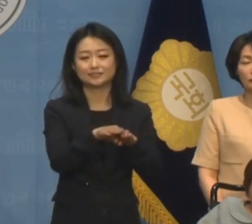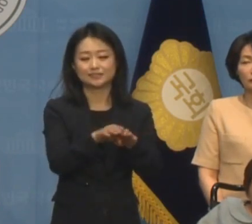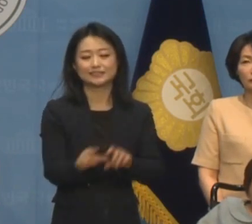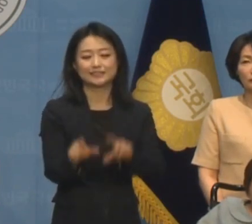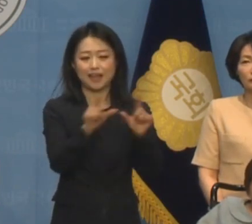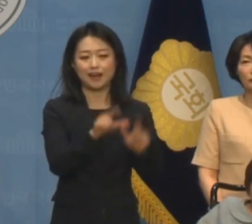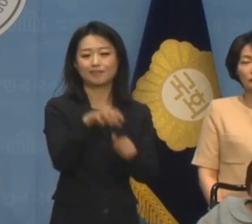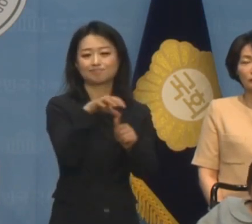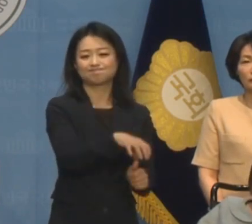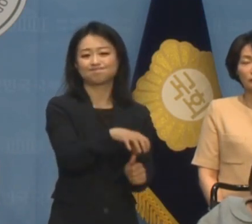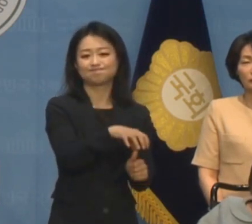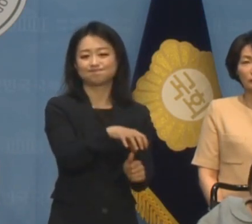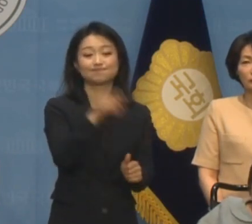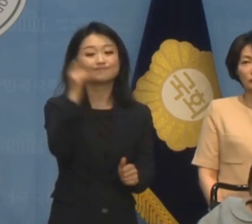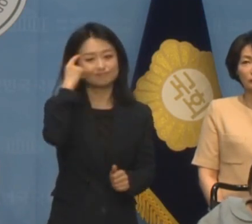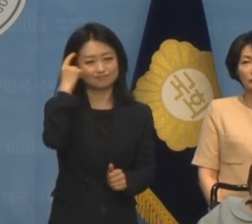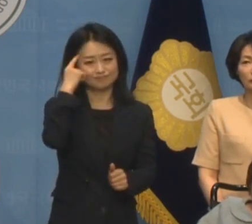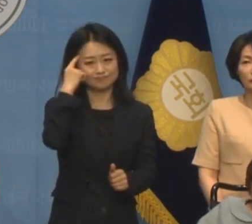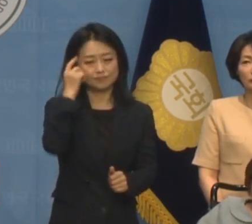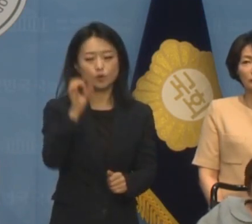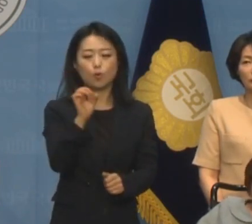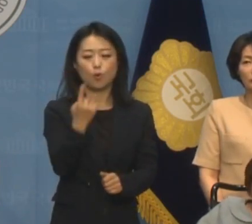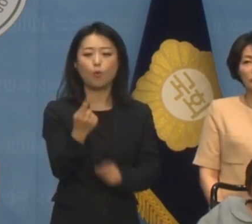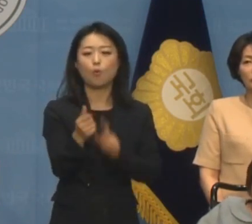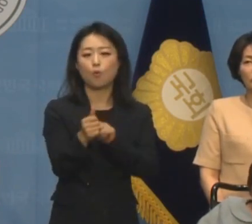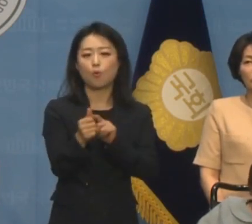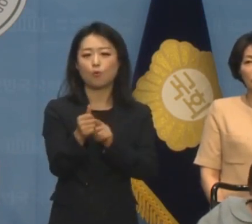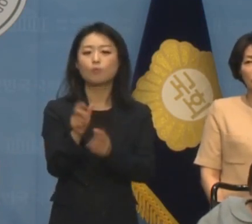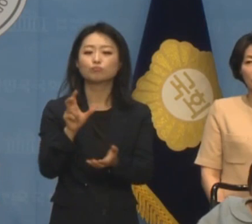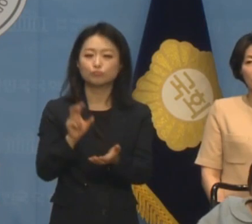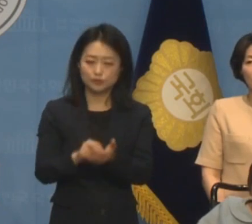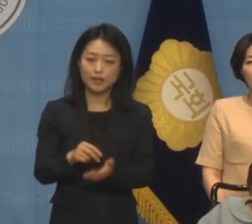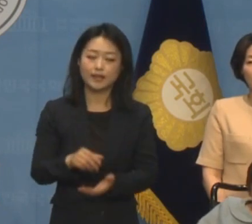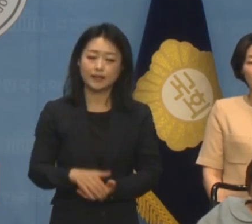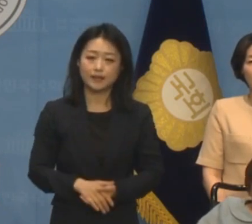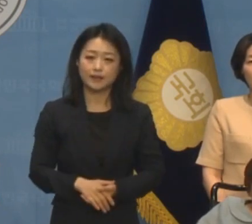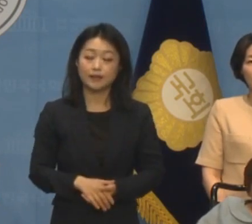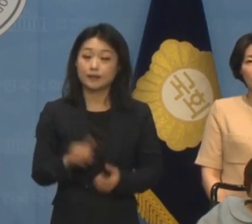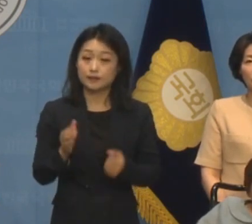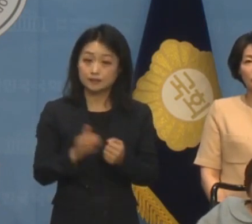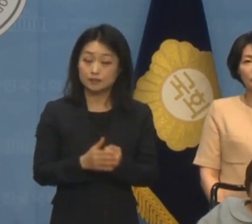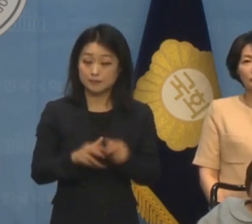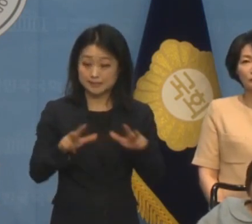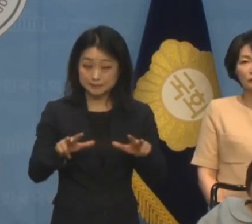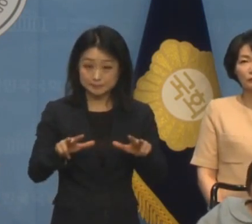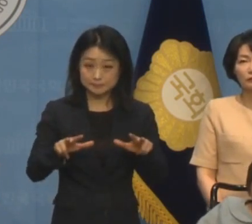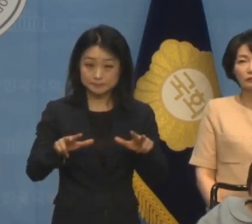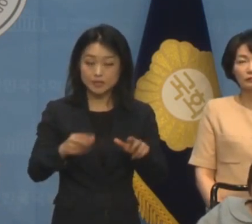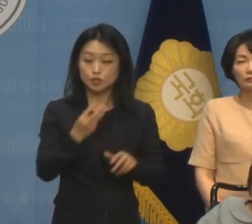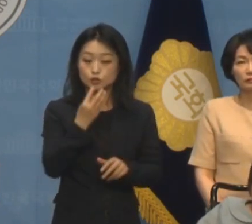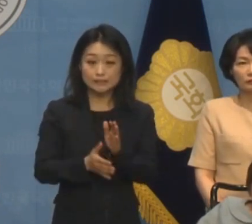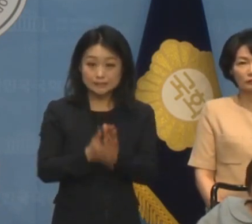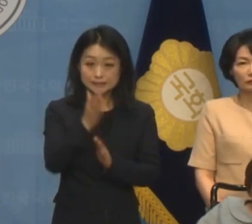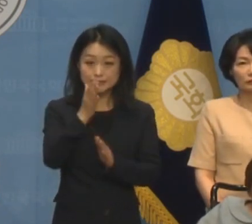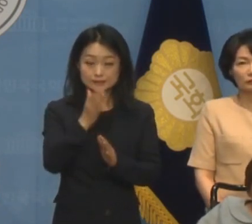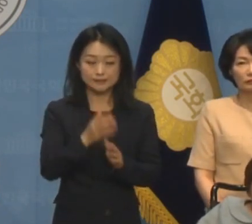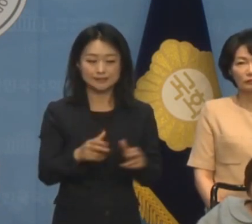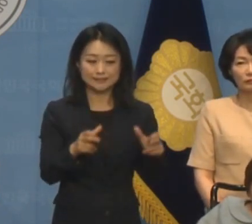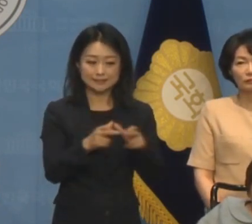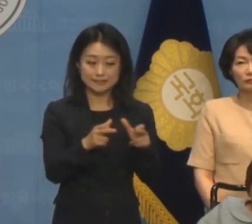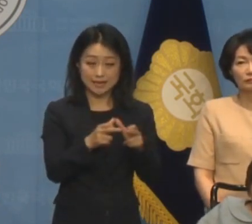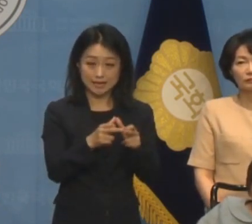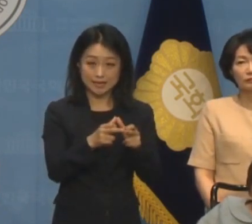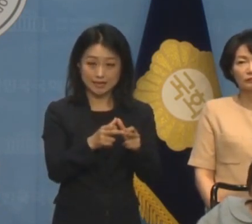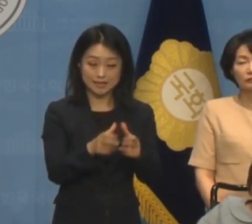한다라는 이러한 기본적인 개념과 인식을 가지고 있기 때문에 오늘날의 서울시의 시설